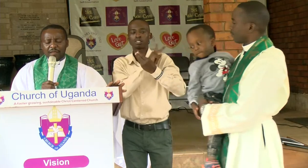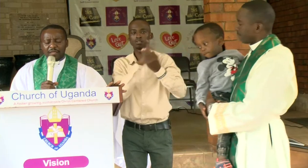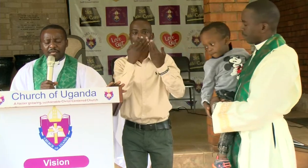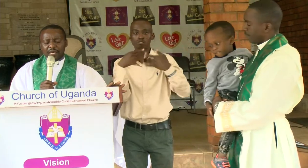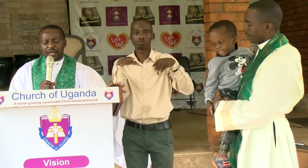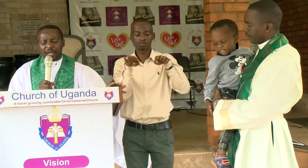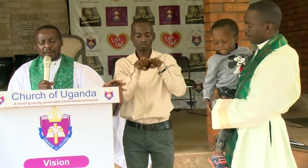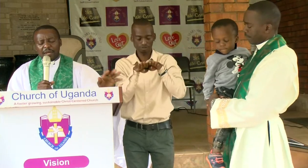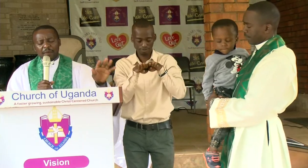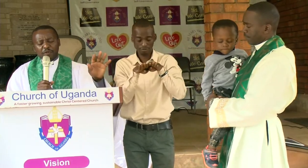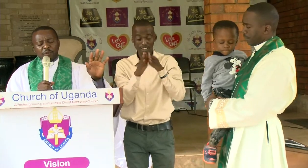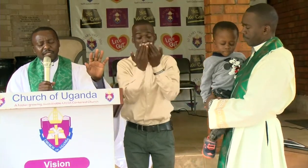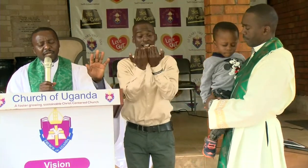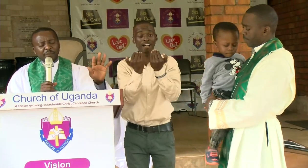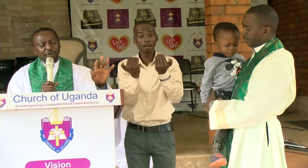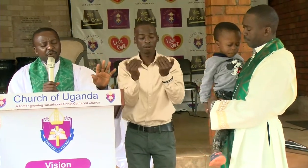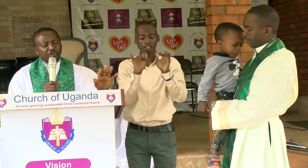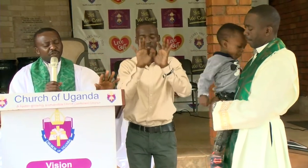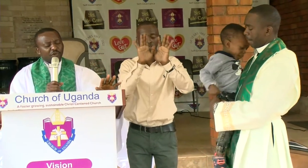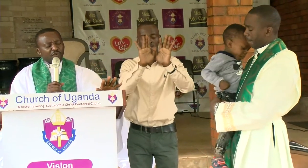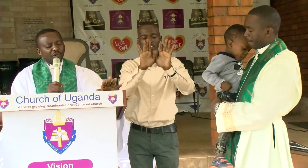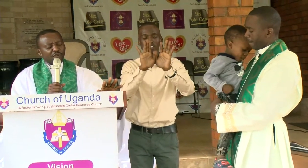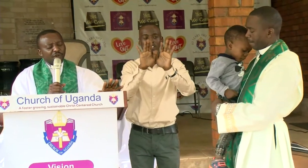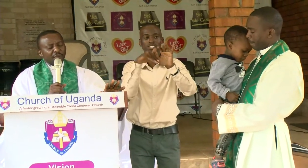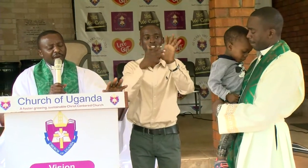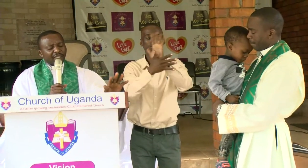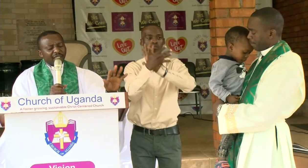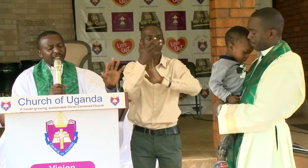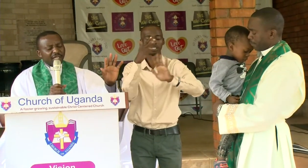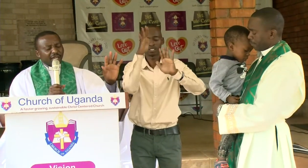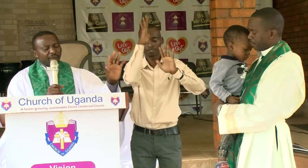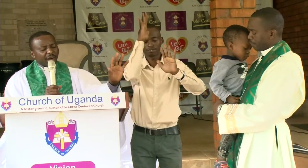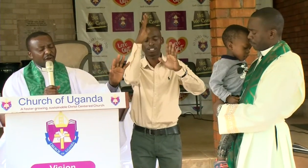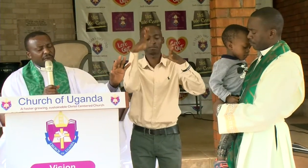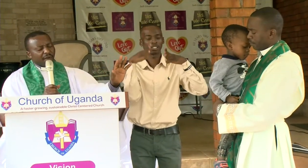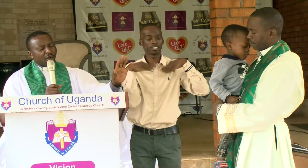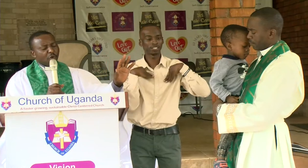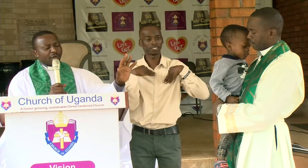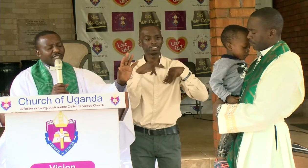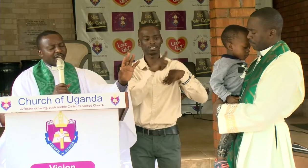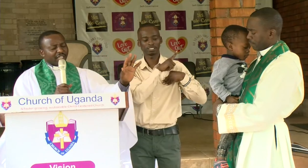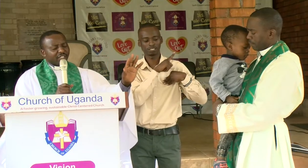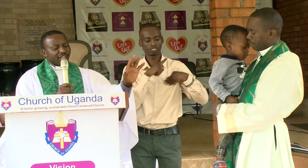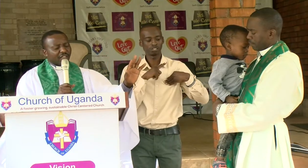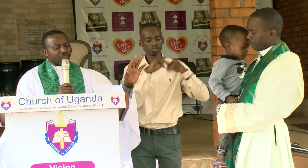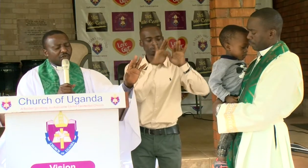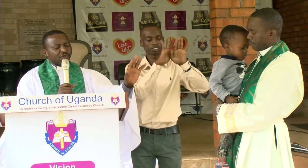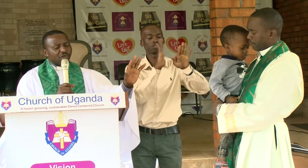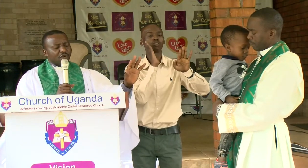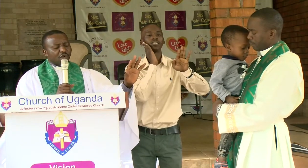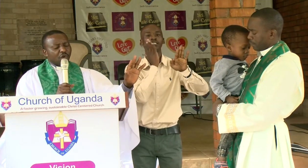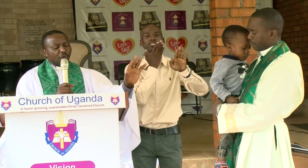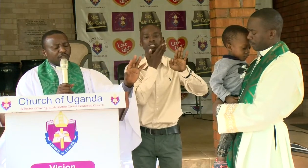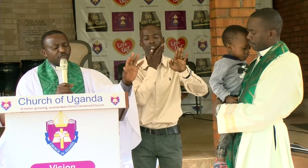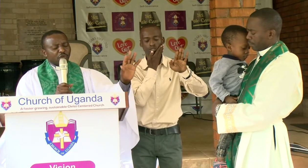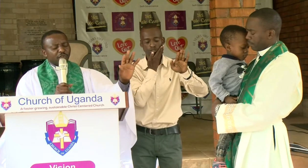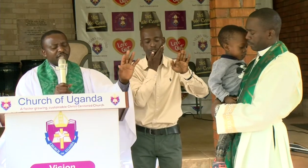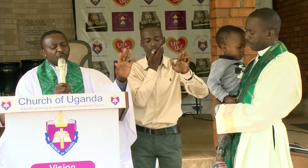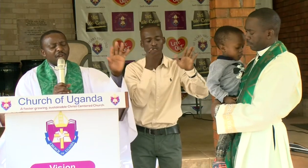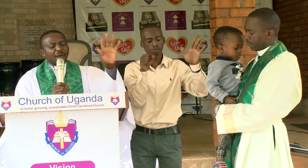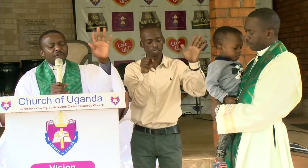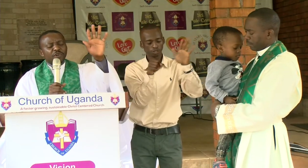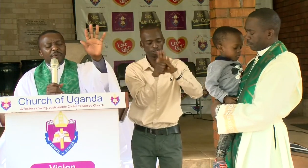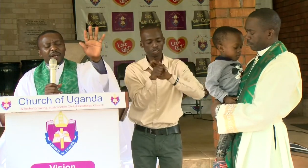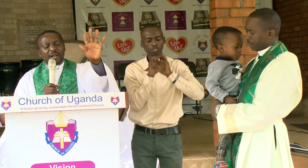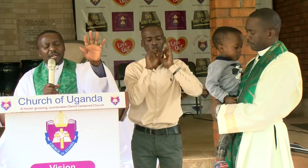Katonda, kale abaana bo tubateeka mu mikono gyo, bakkirize Kabaka wa bakabaka okubasaako ekisa kyo, obajuza